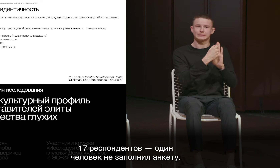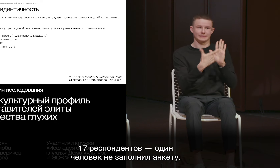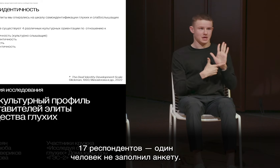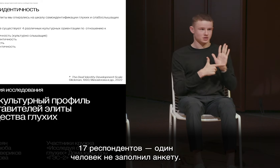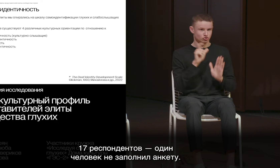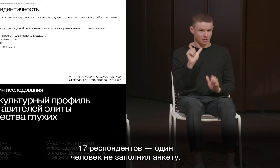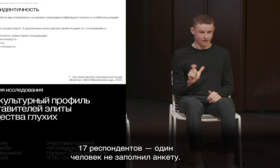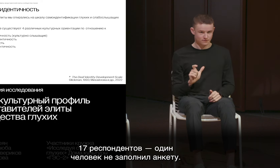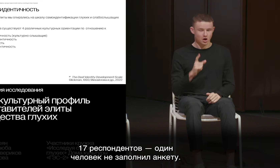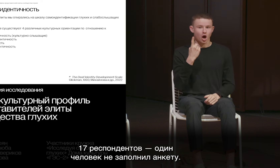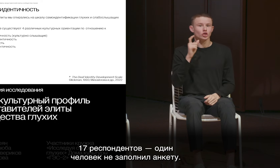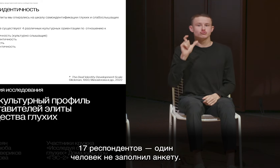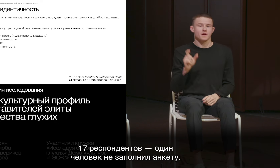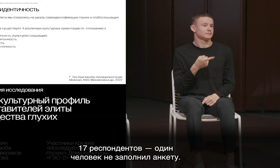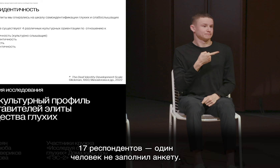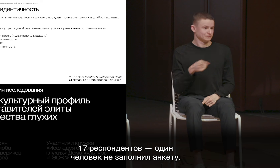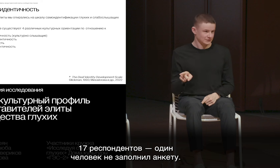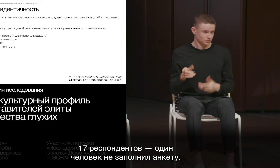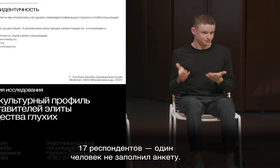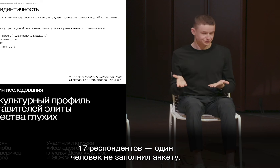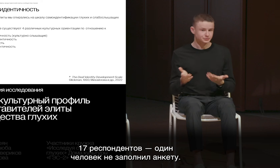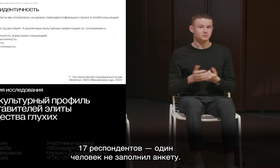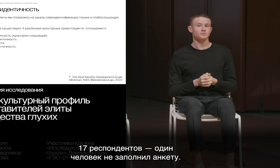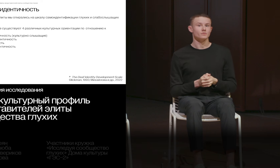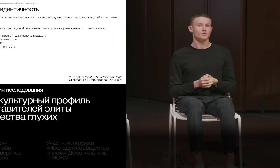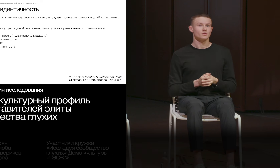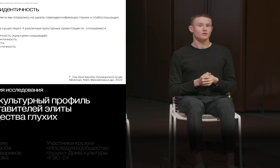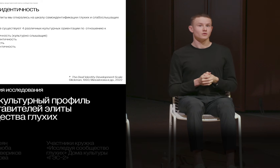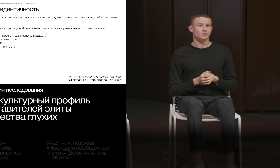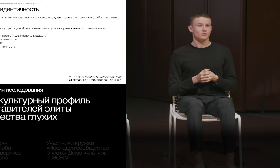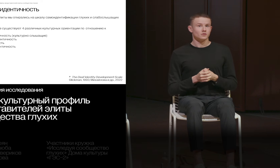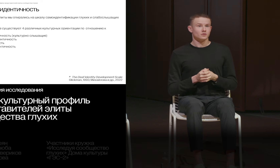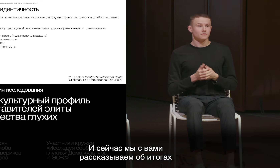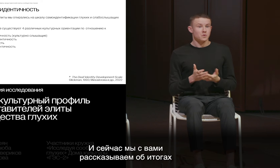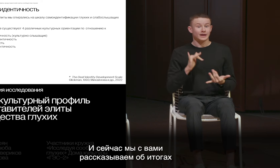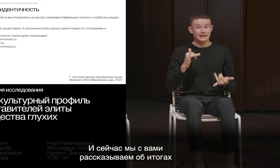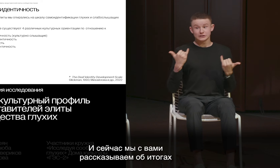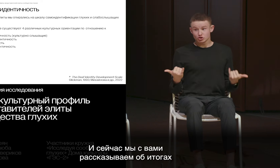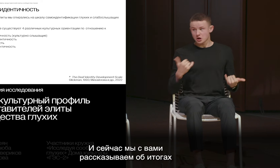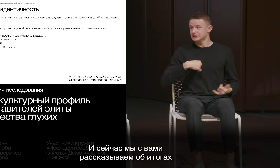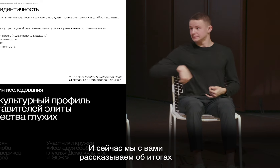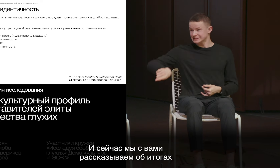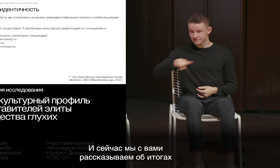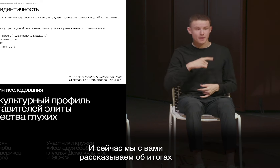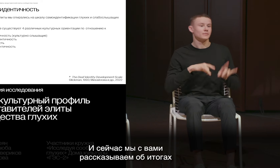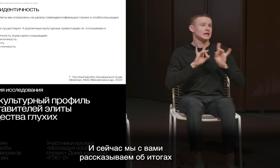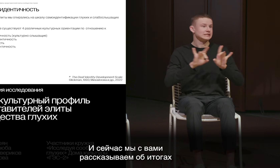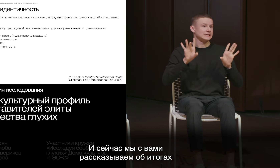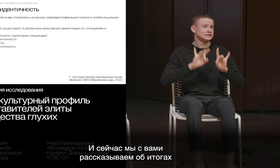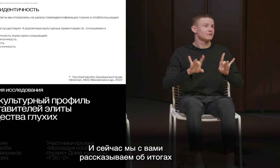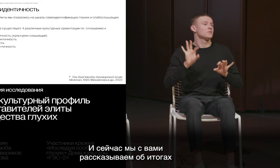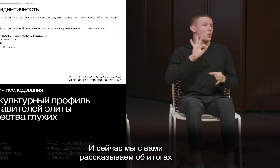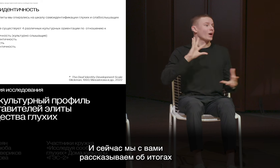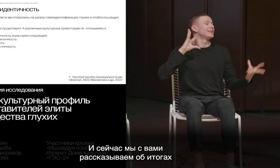18 человек, в общем-то, мы получили ответы только от 17 респондентов. Один человек не ответил нам. И сейчас мы с